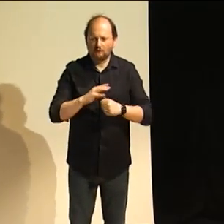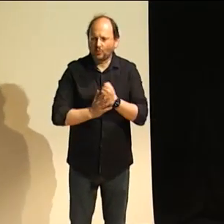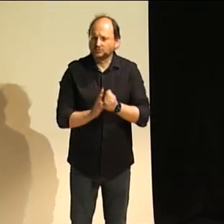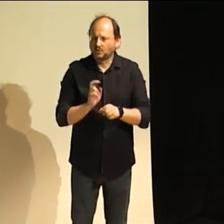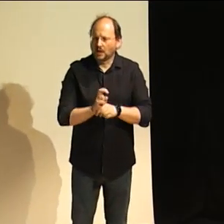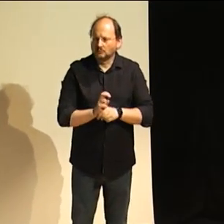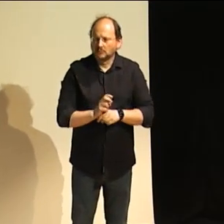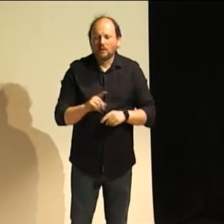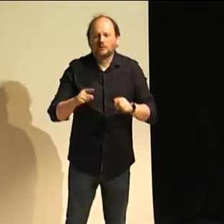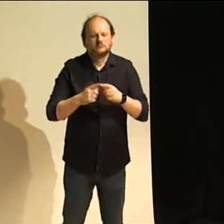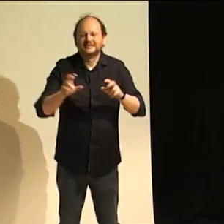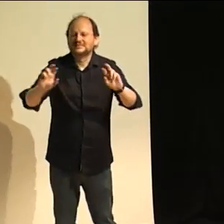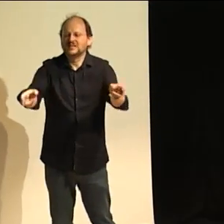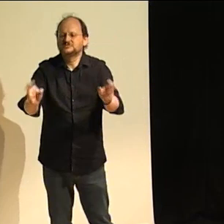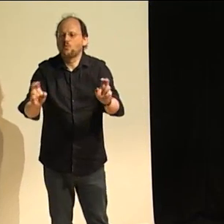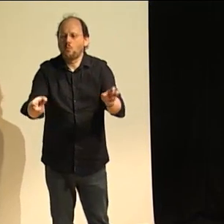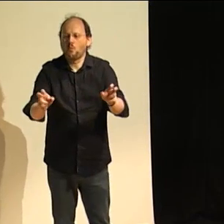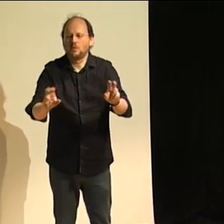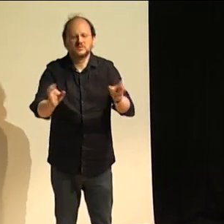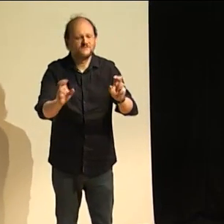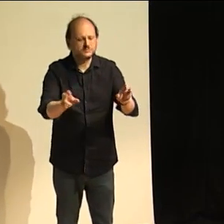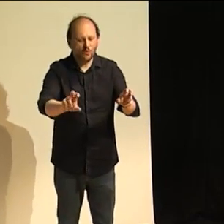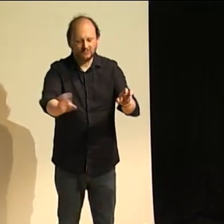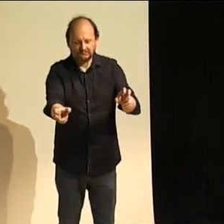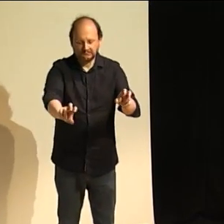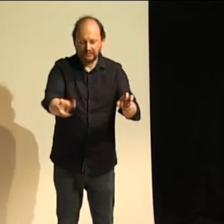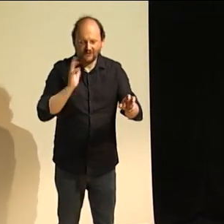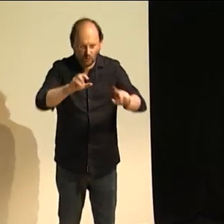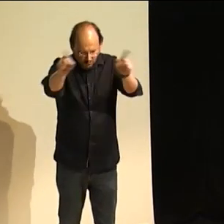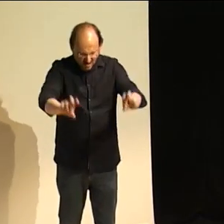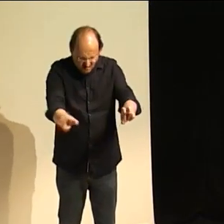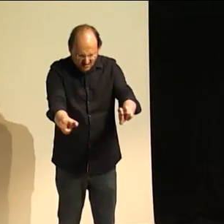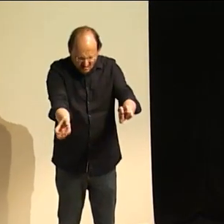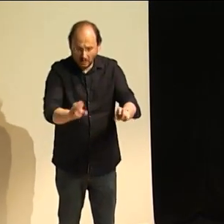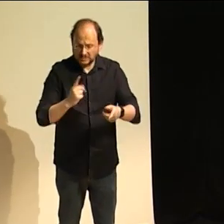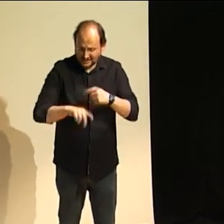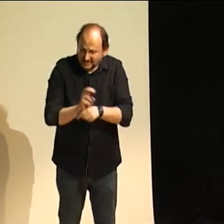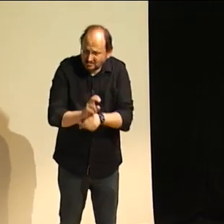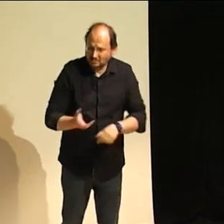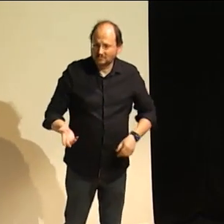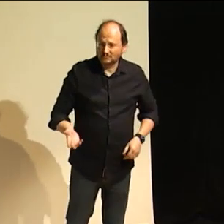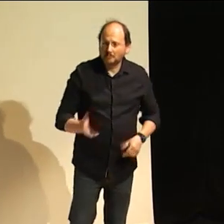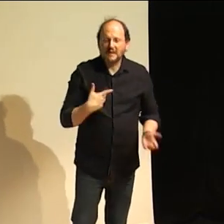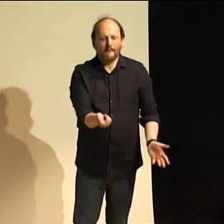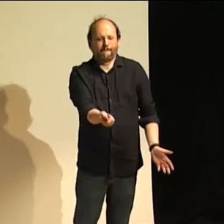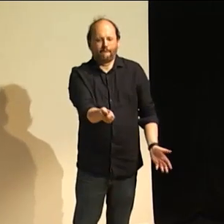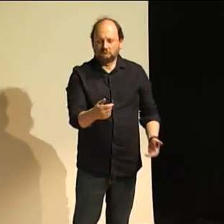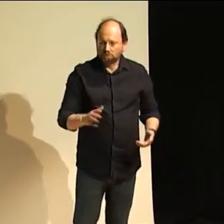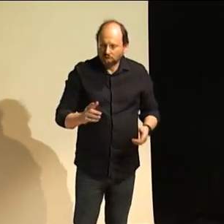a évolué dans le temps. Au départ, c'est une périphrase qui disait la grande boîte avec des boutons qu'on tourne dans tous les sens. Et puis, on a gardé les boutons qui tournent